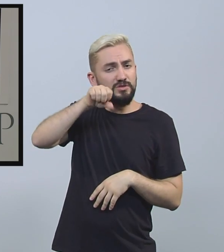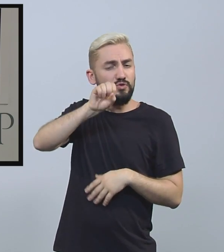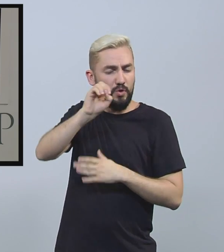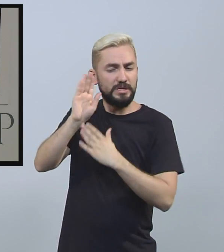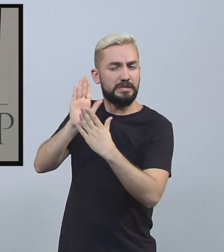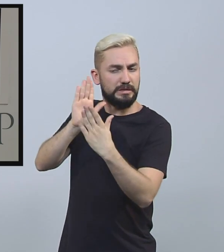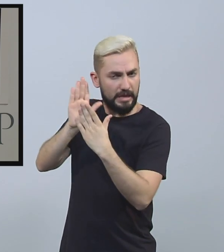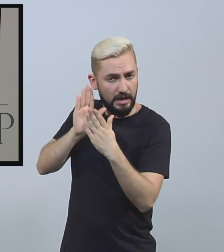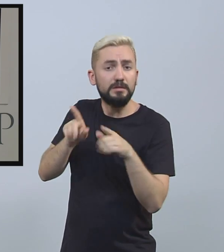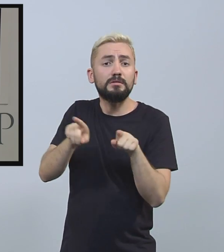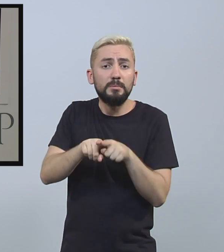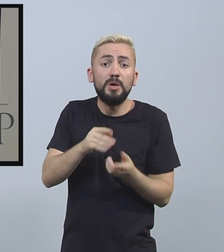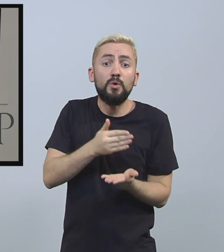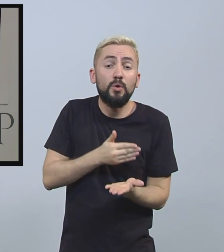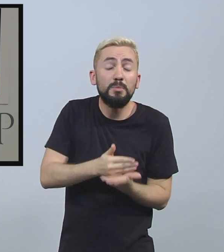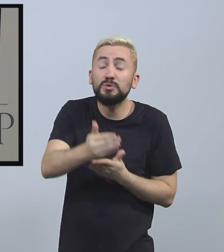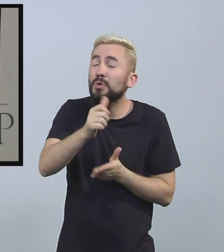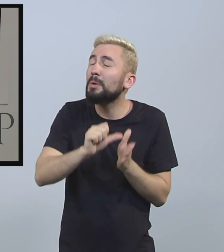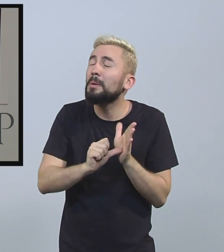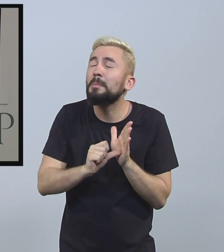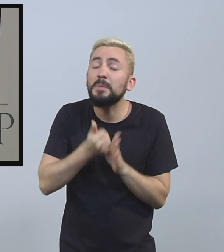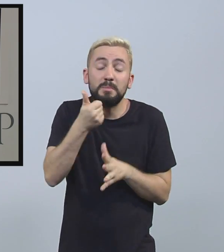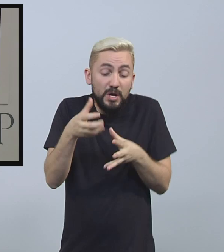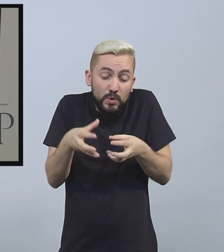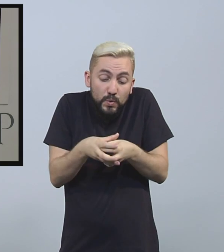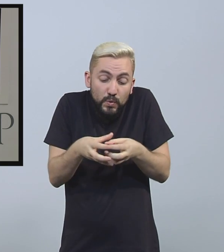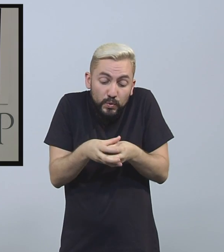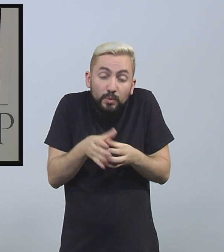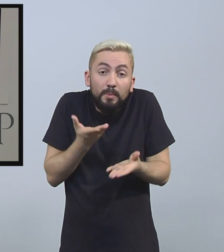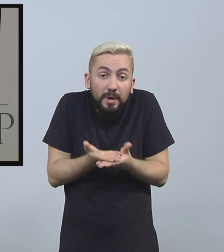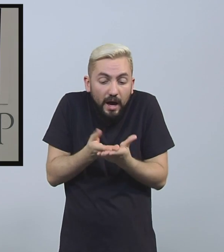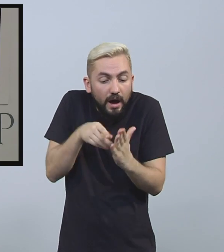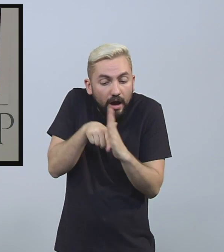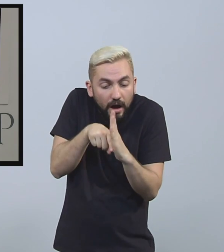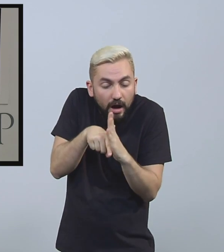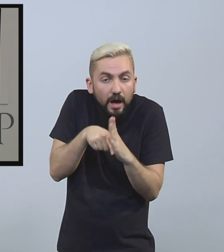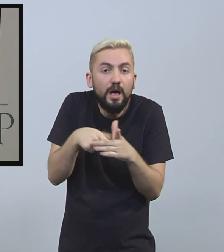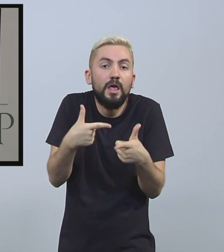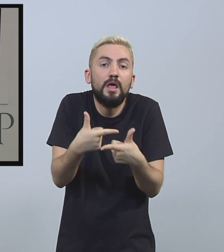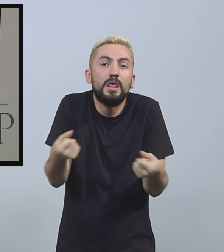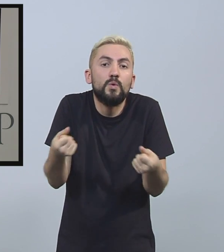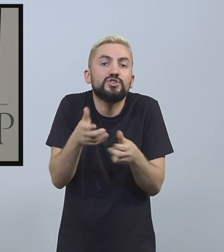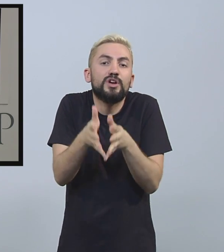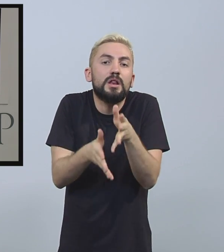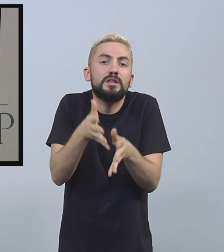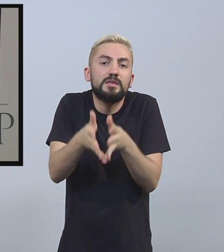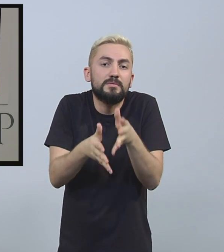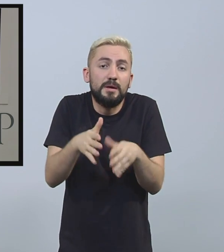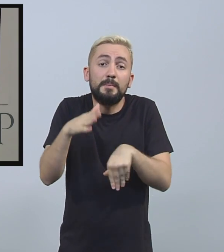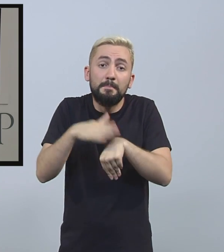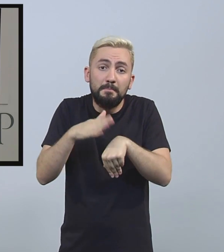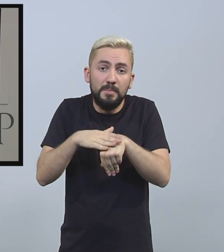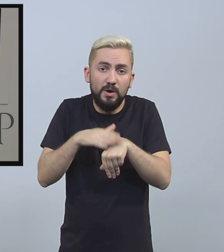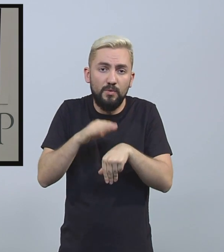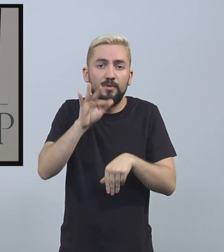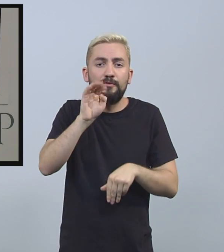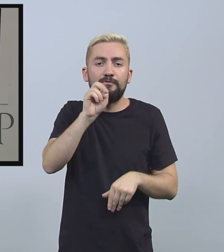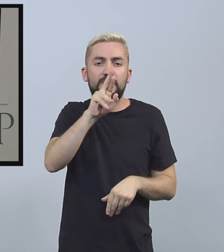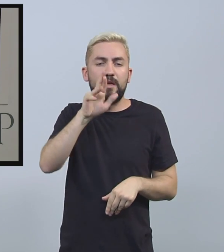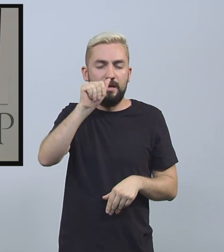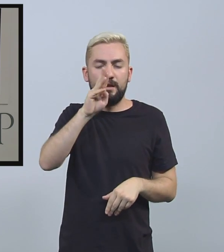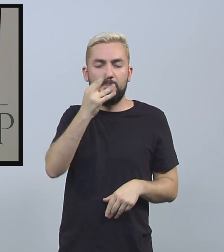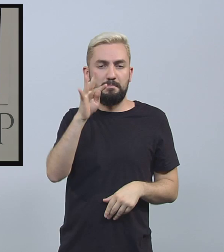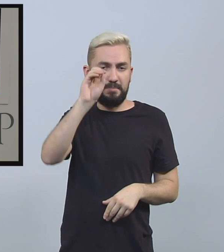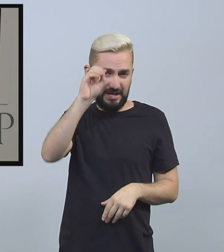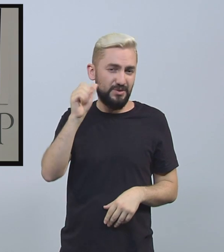o início do primeiro grupo de estudos linguísticos da Libras, liderado pela professora Lucinda Ferreira Brito,